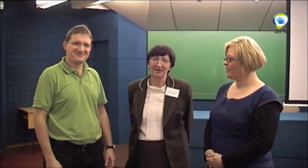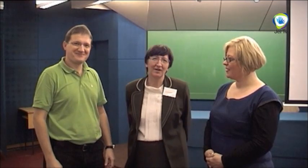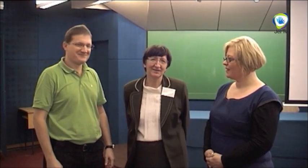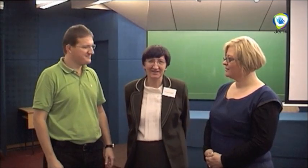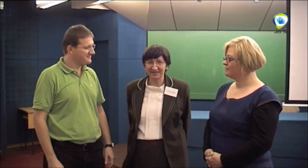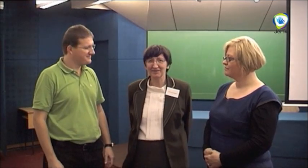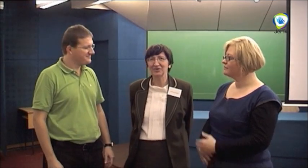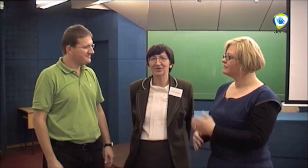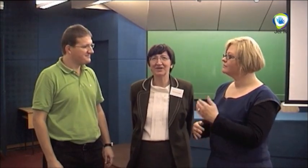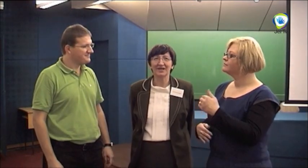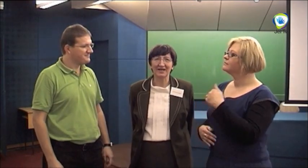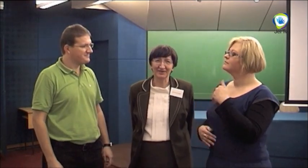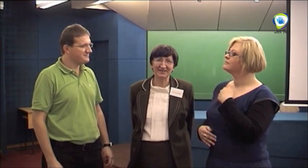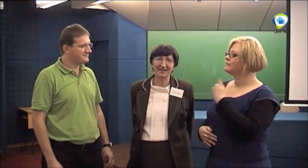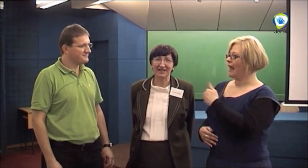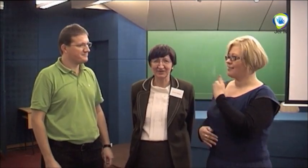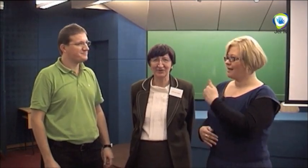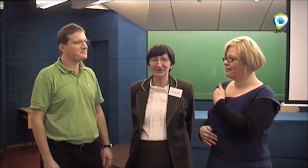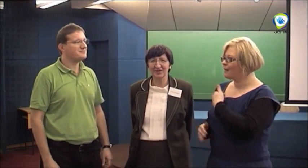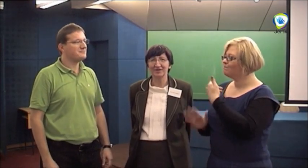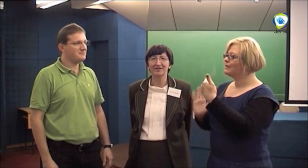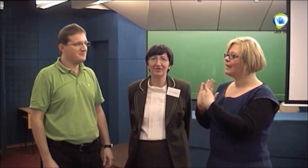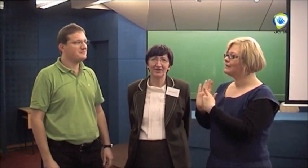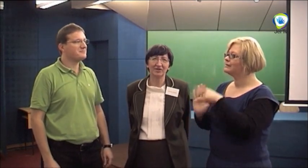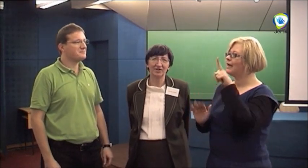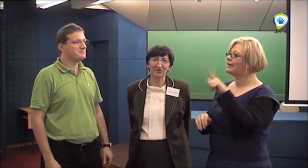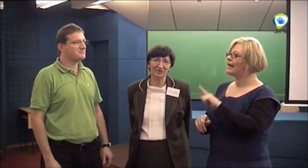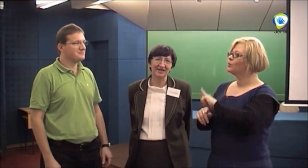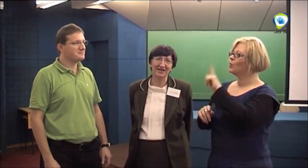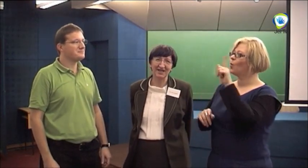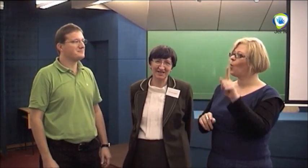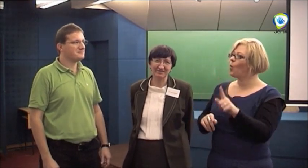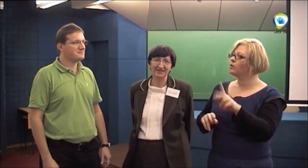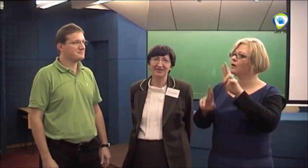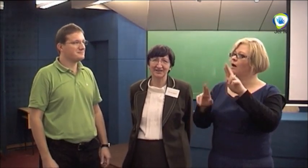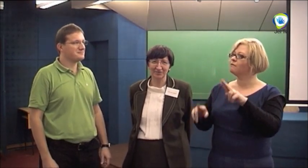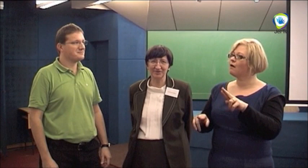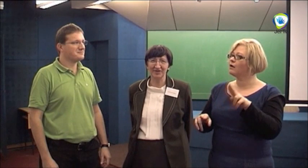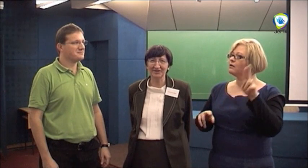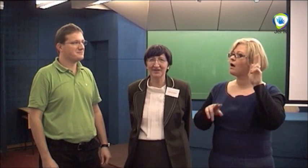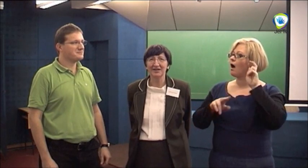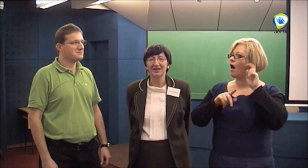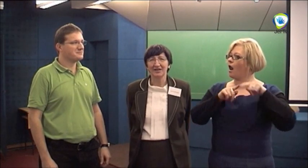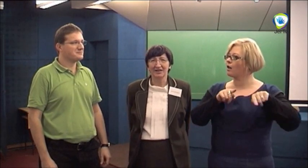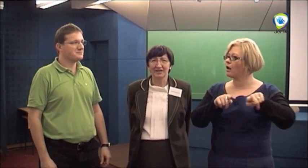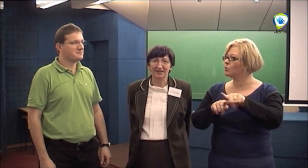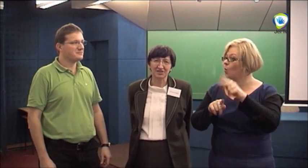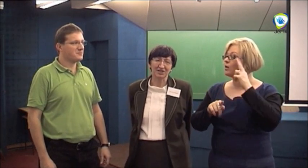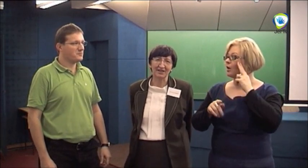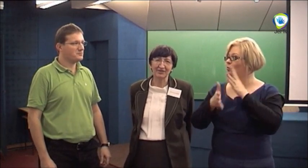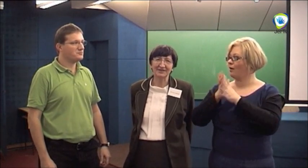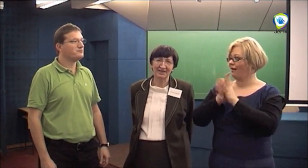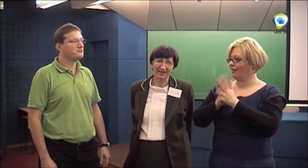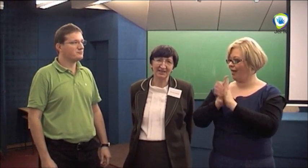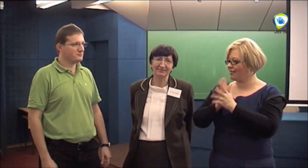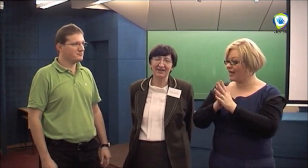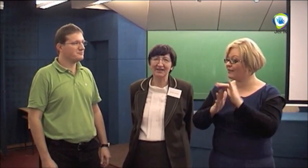Az egyetemünkben 2002 óta vannak hallgatók, akik jelnyelvet tanulnak, és 2009-ben lett